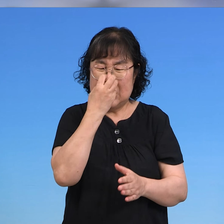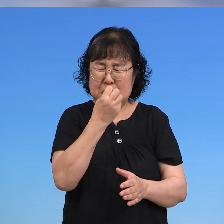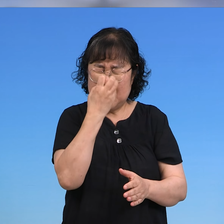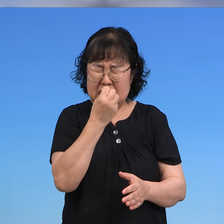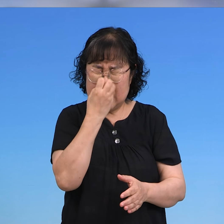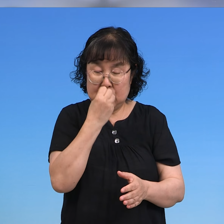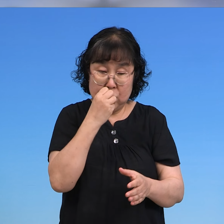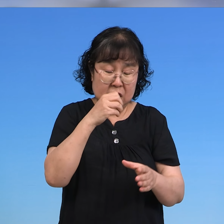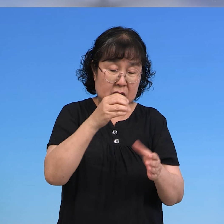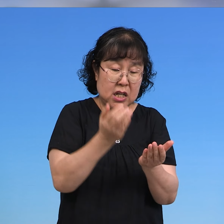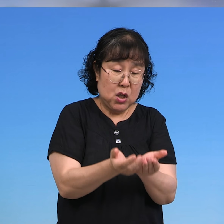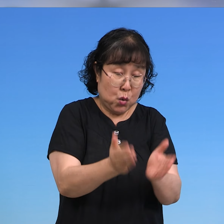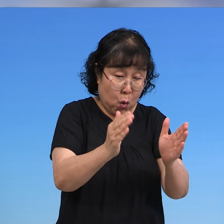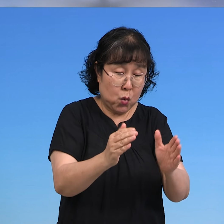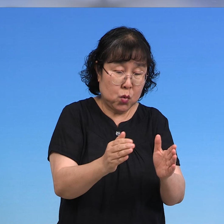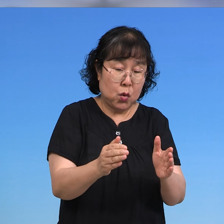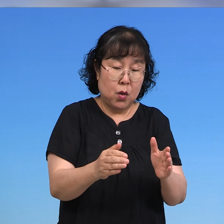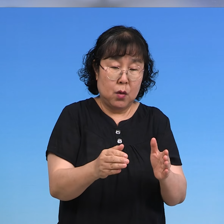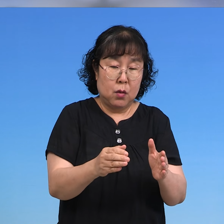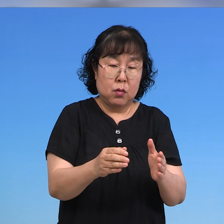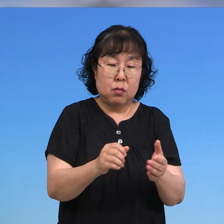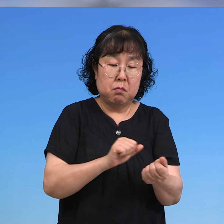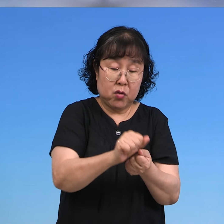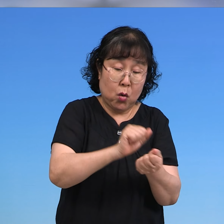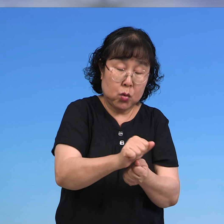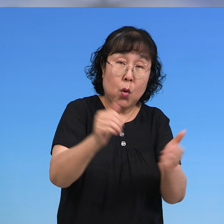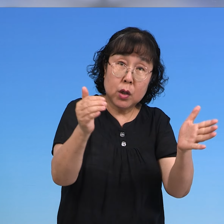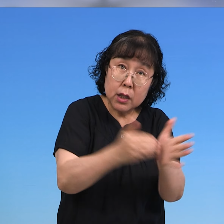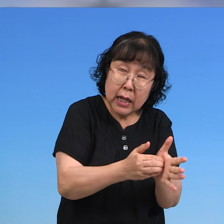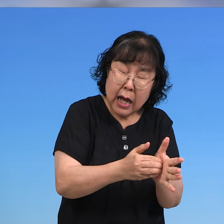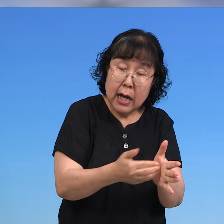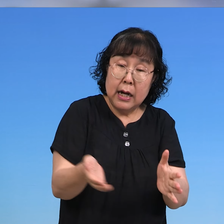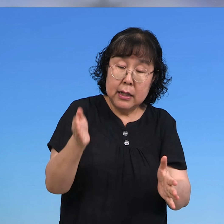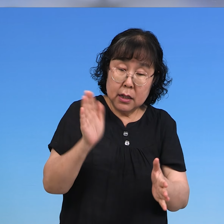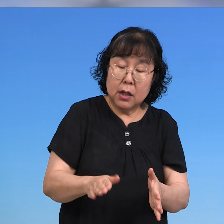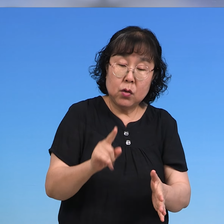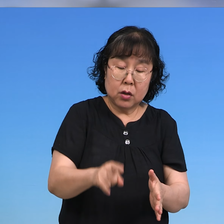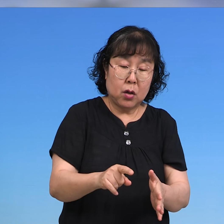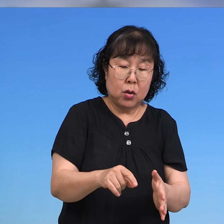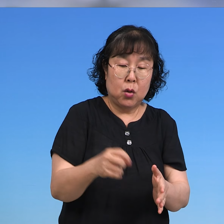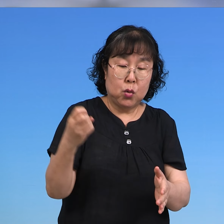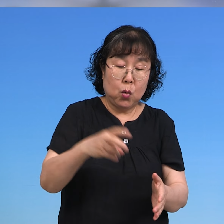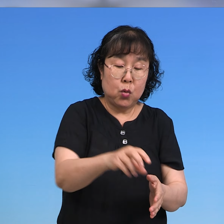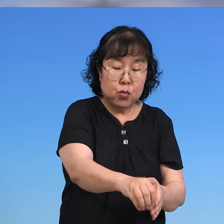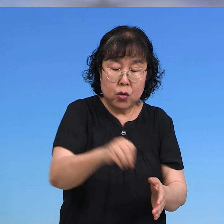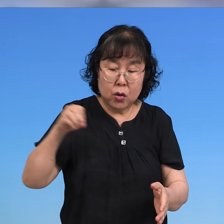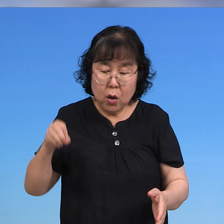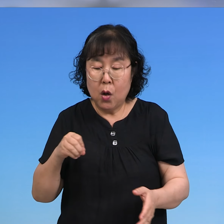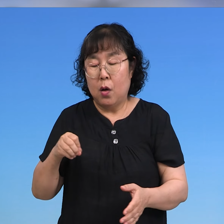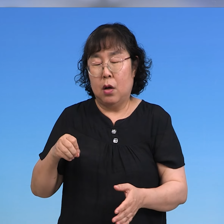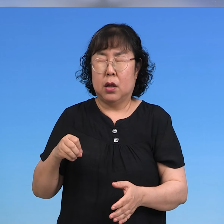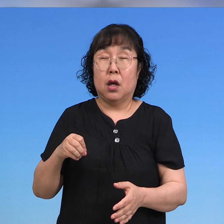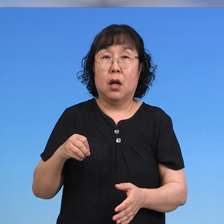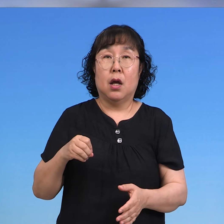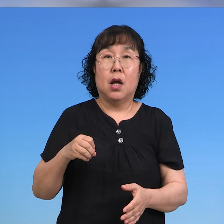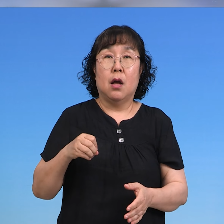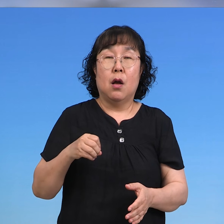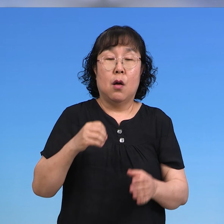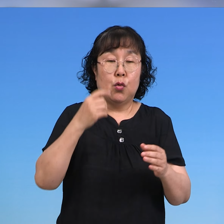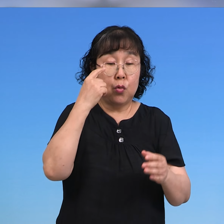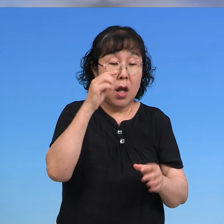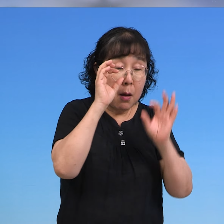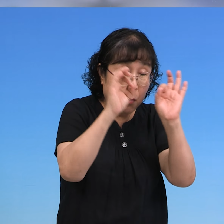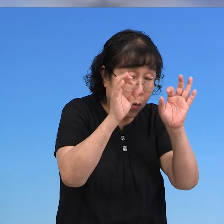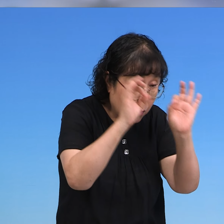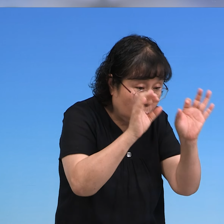손님이 방금 한 사람이 그 크리넥스 한 장 이렇게 구겨가지고 버려놨는데 그걸 또 버려요. 잘 되는